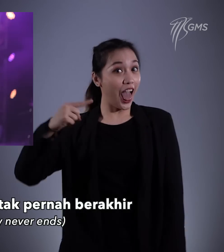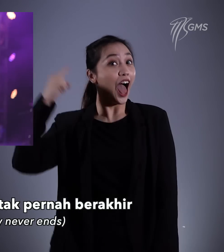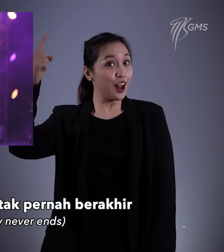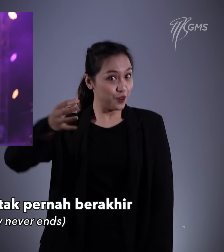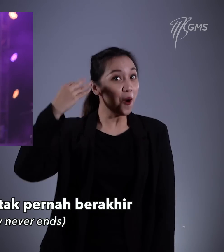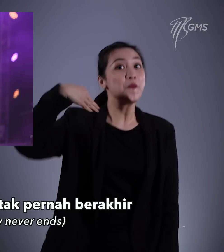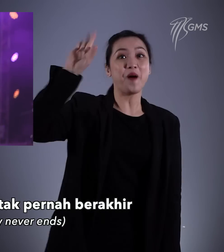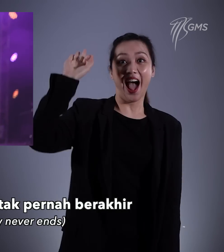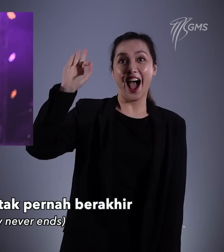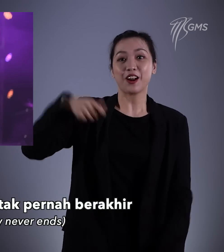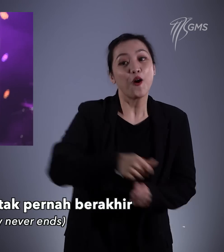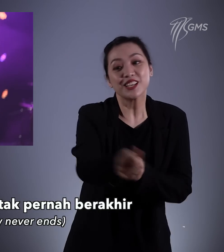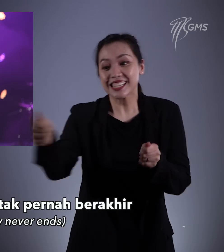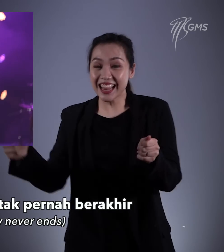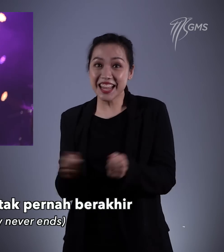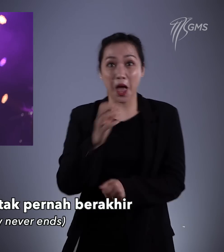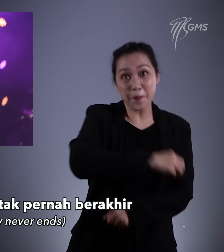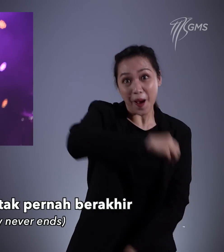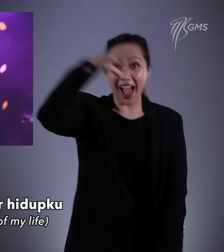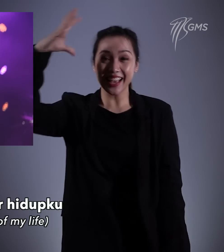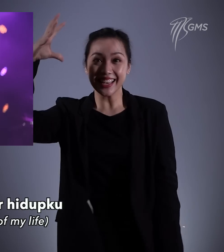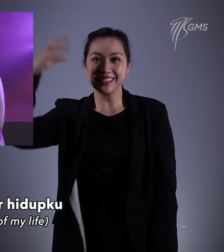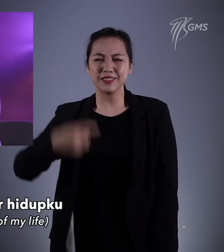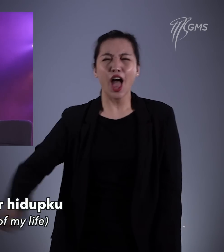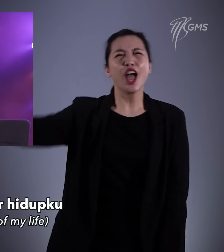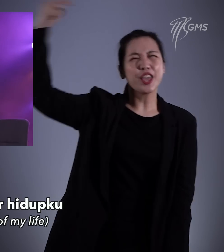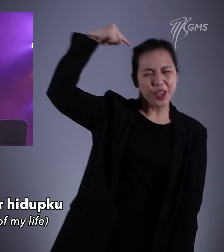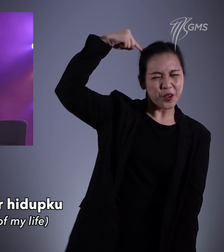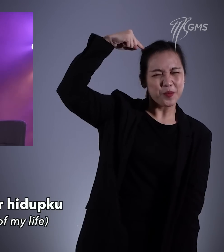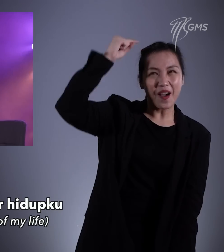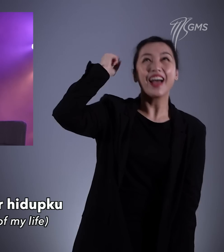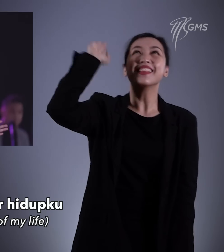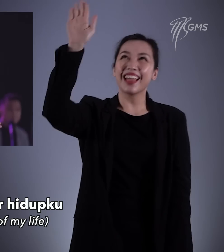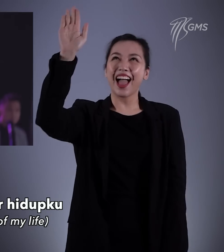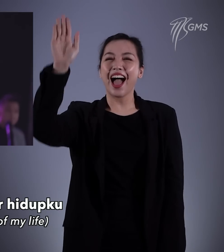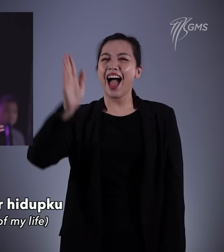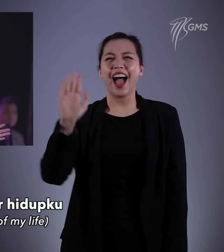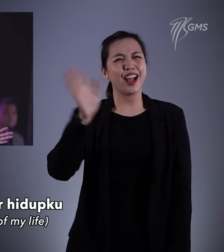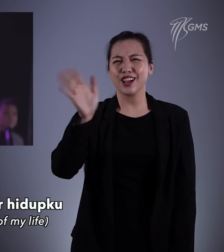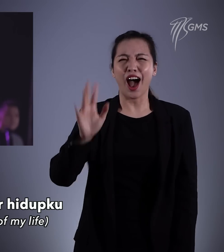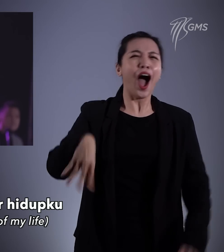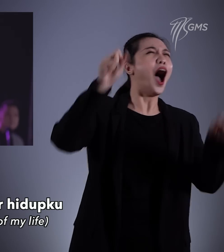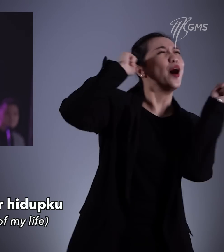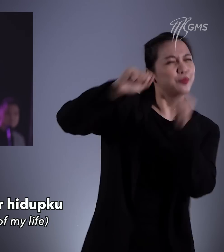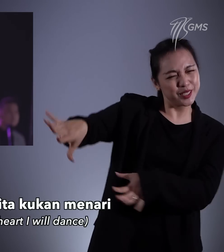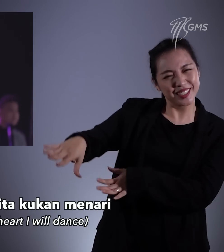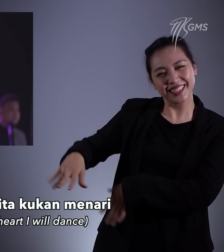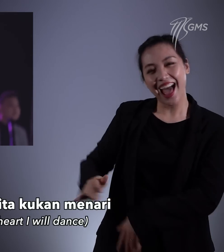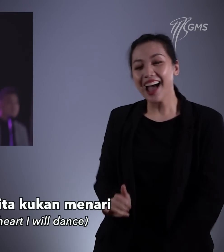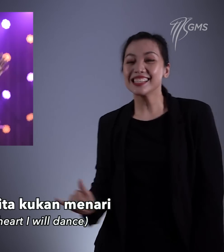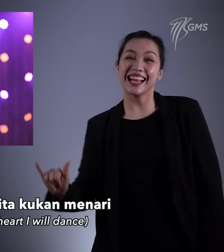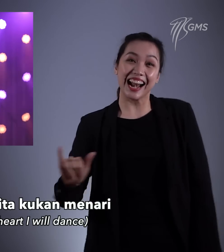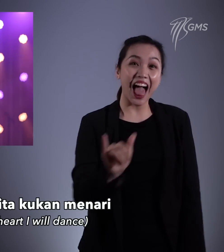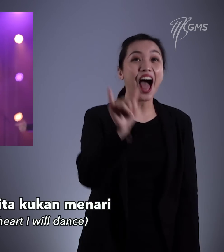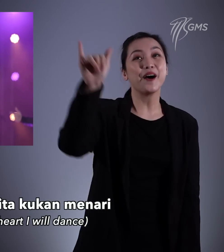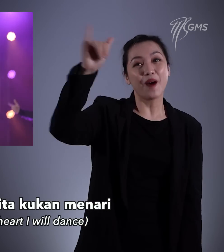datang selalu baru setiap pagi. Rahmat-Nya pun tak pernah